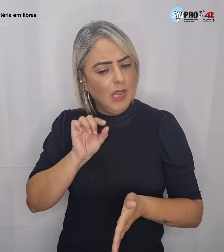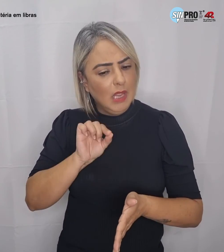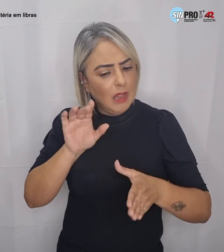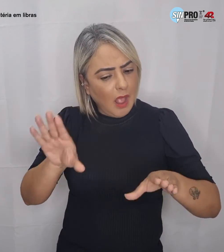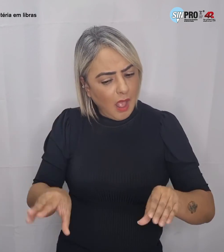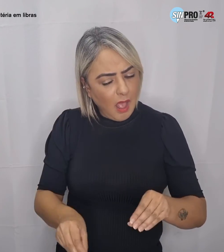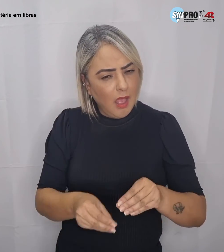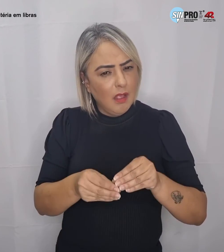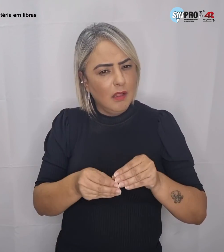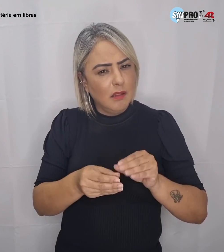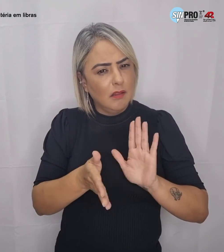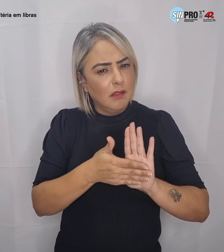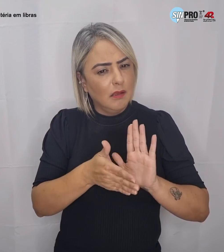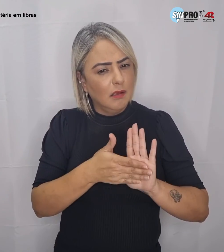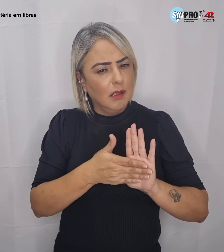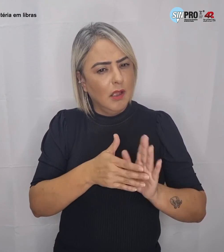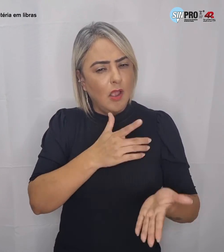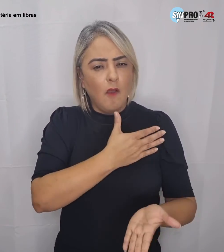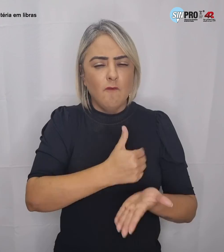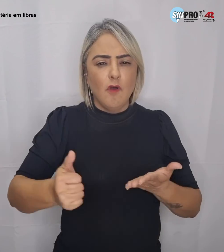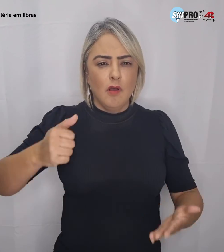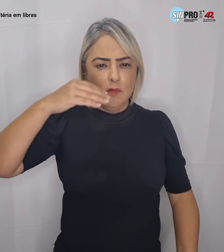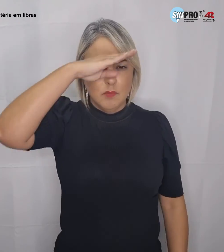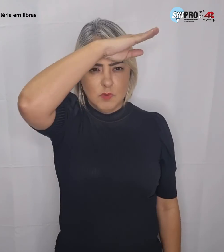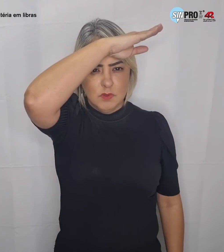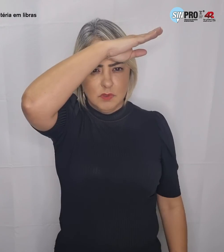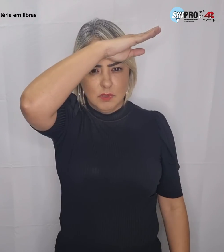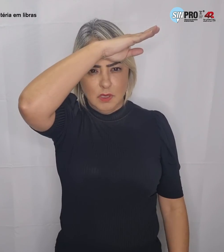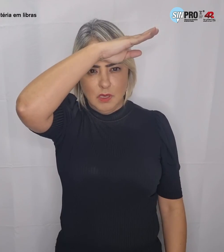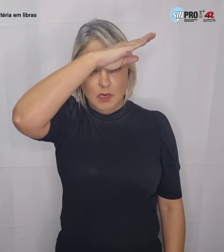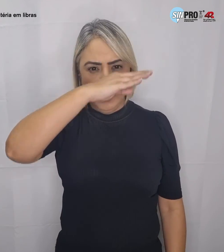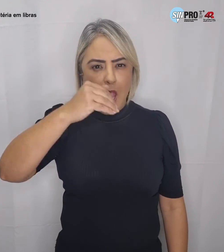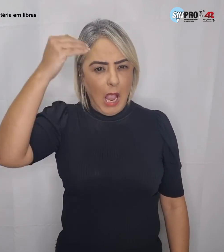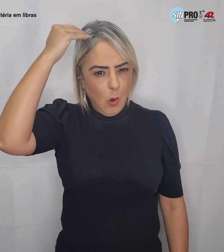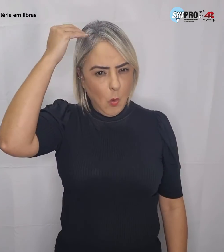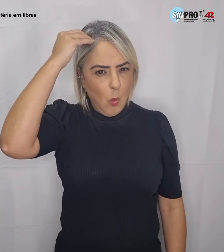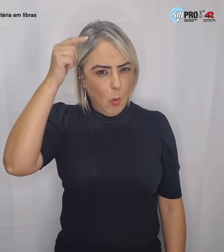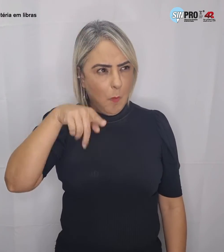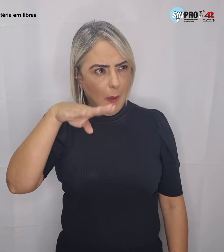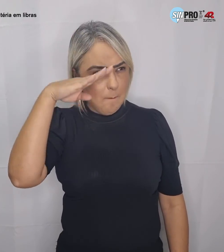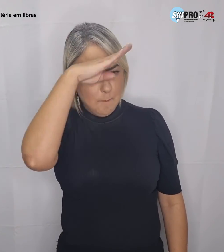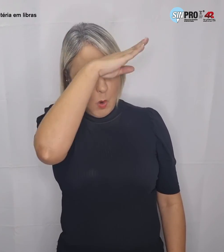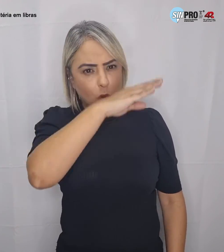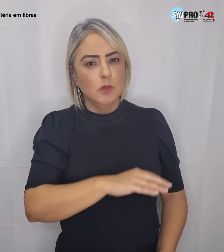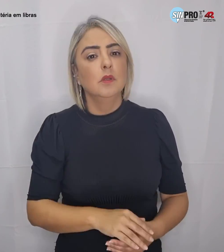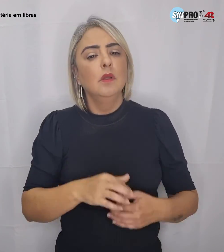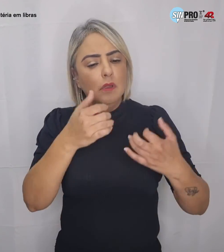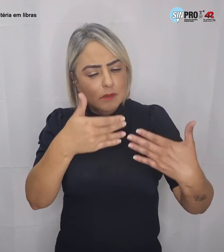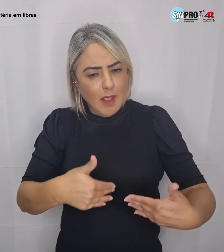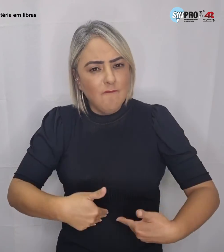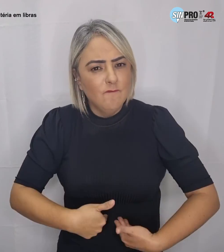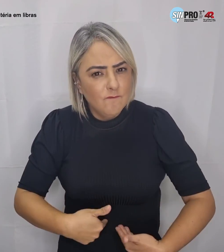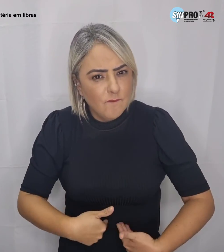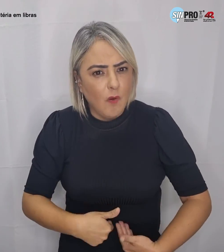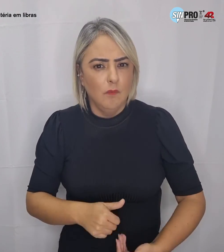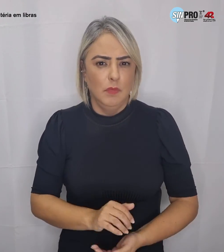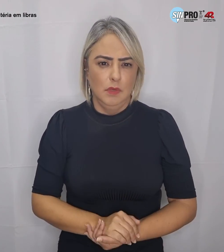e está engajado na campanha. Fora Bolsonaro, a culpa é dele, que também fala sobre a fome. fome é dele. aí